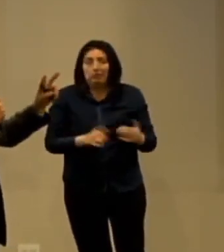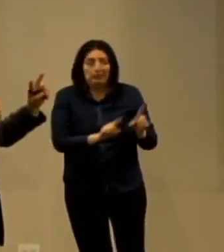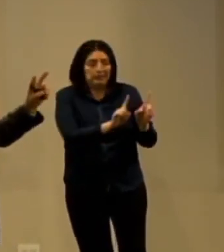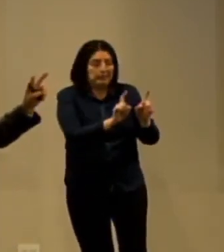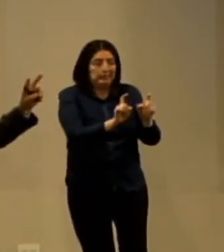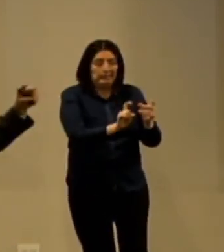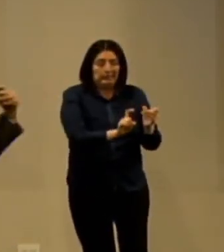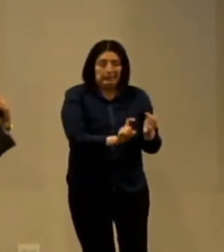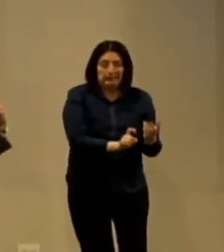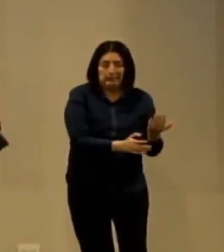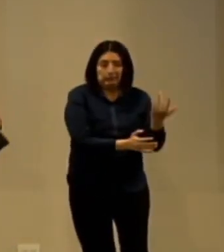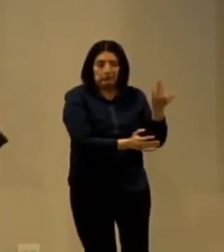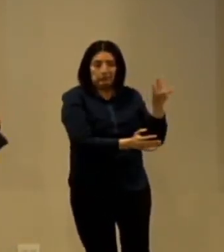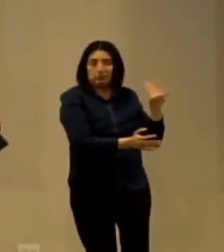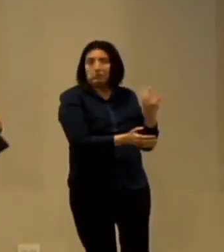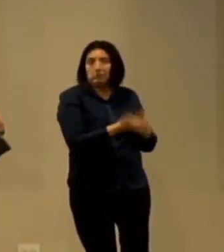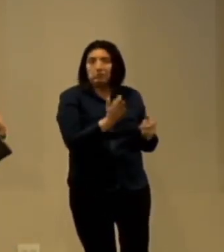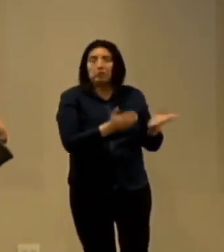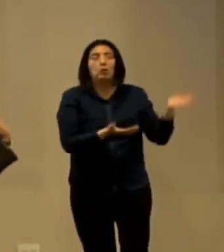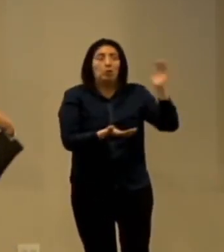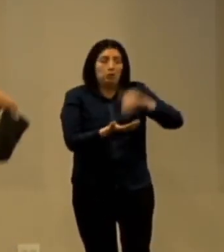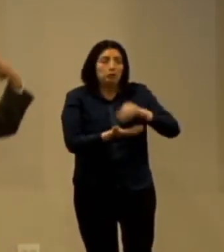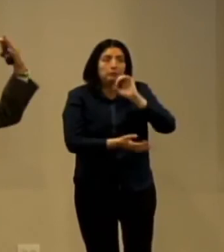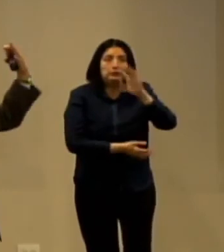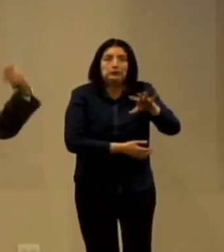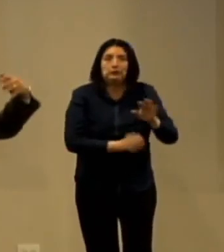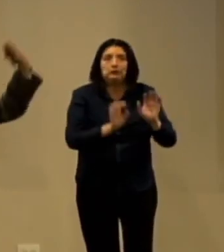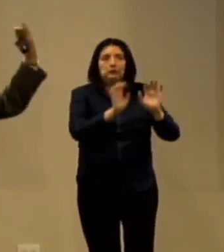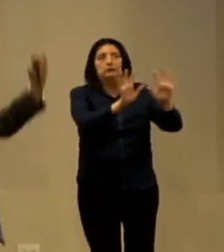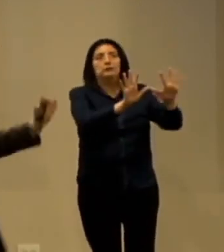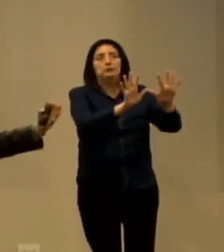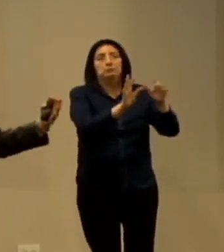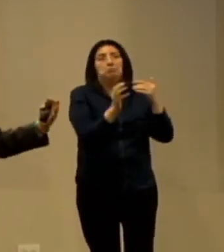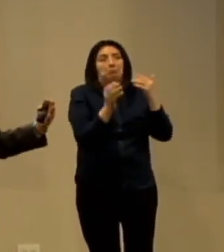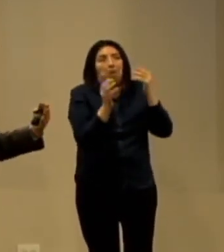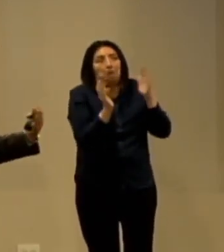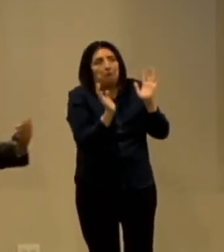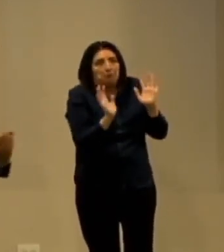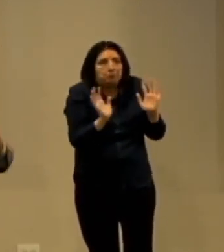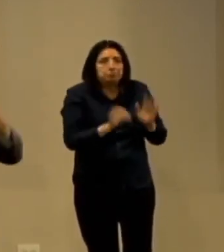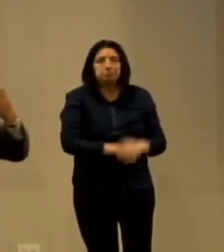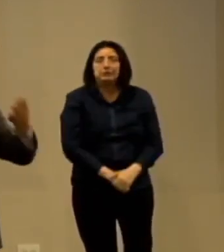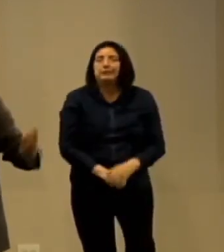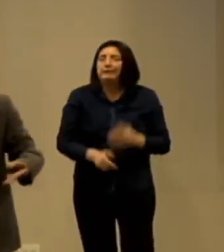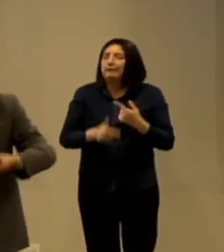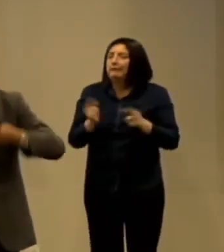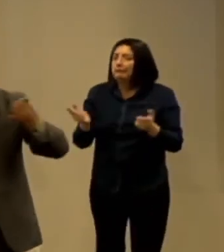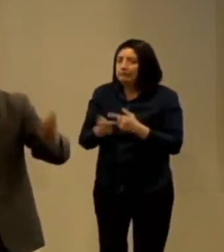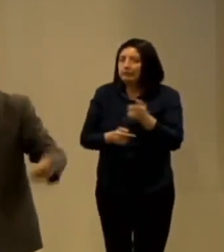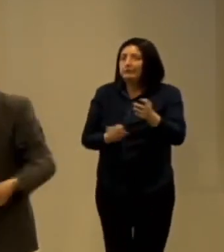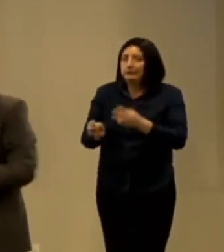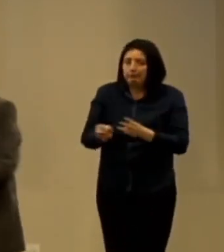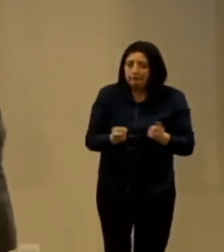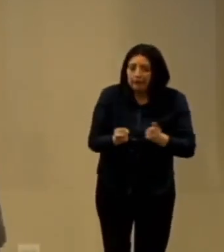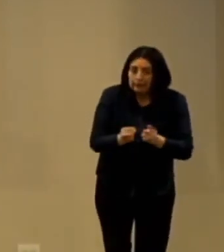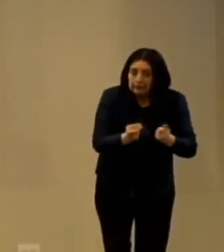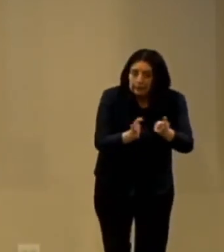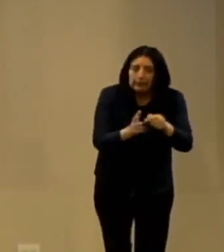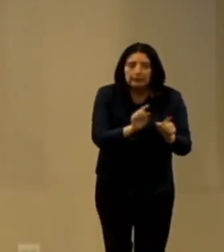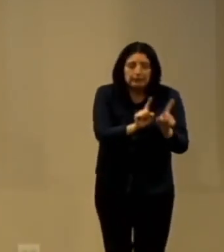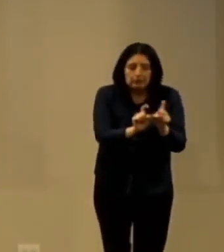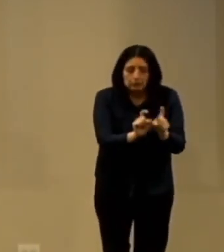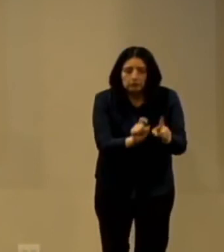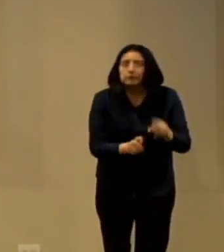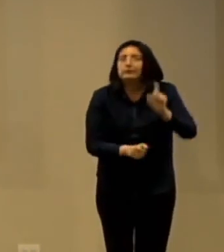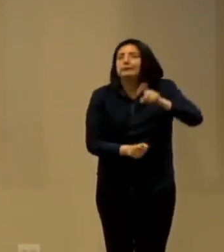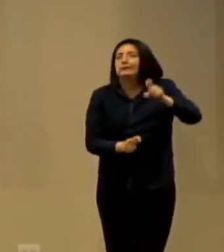hecho últimamente, que nuevamente nos ha vuelto a decir que es 10, no sé, pero esa metodología es la que tenemos que ir